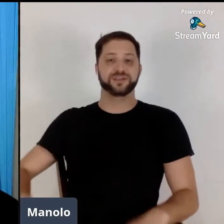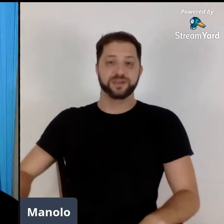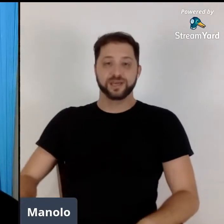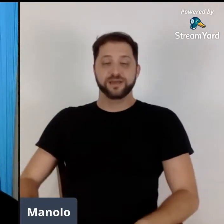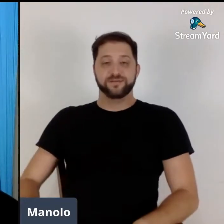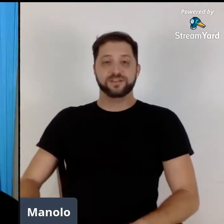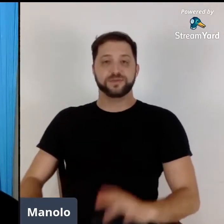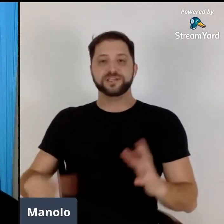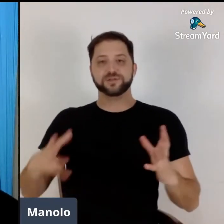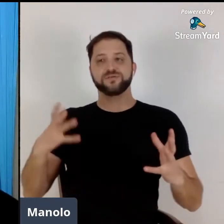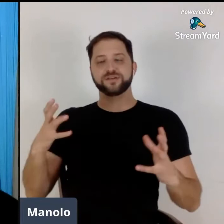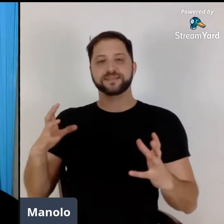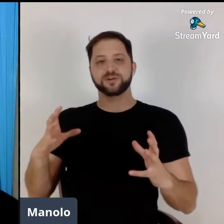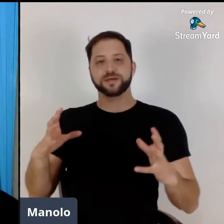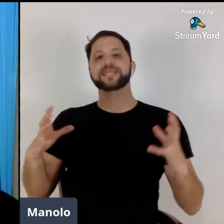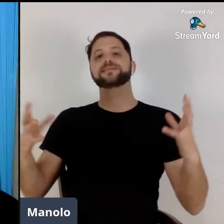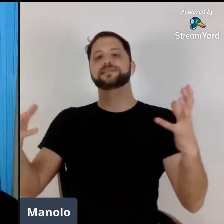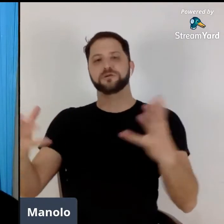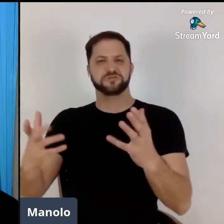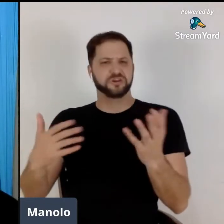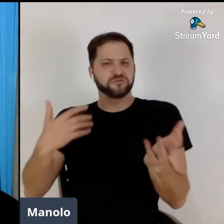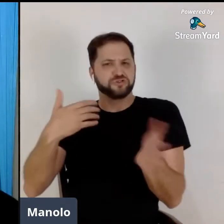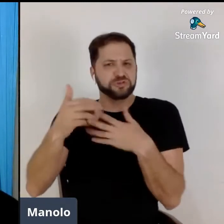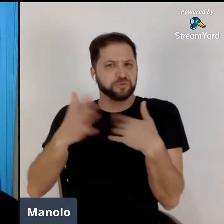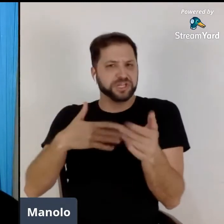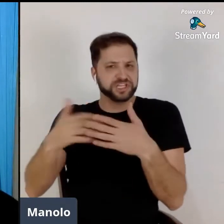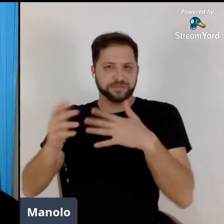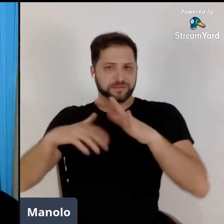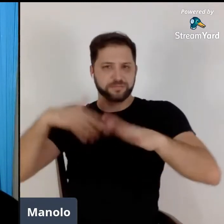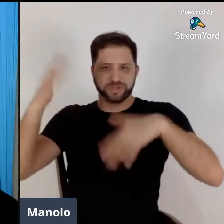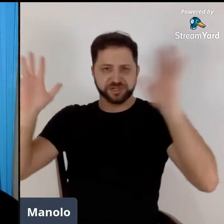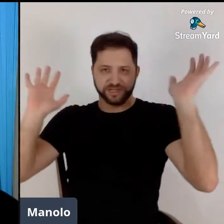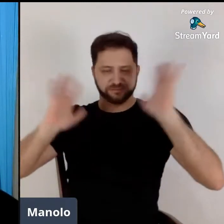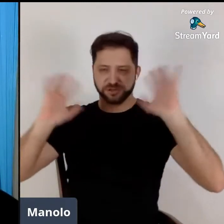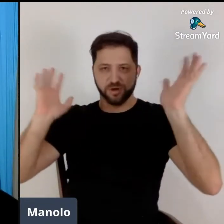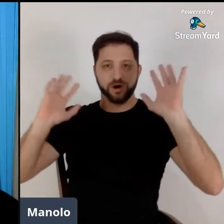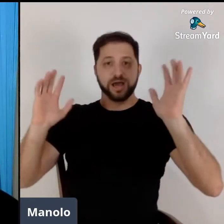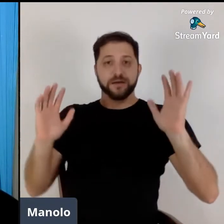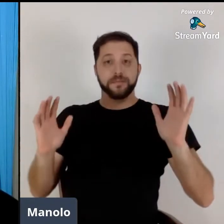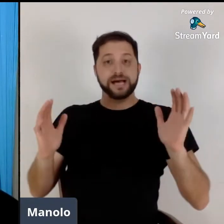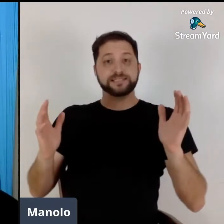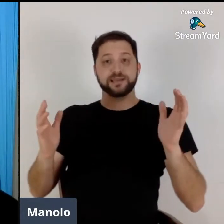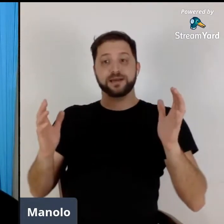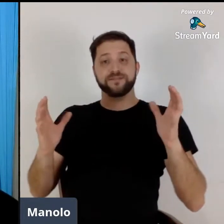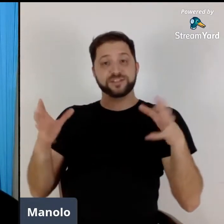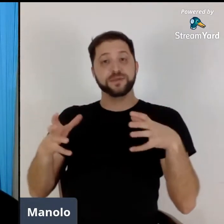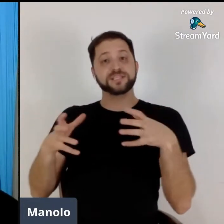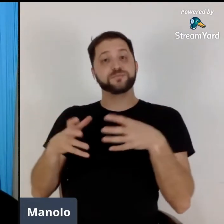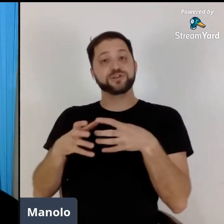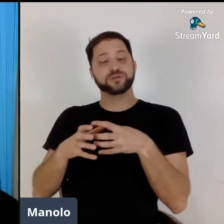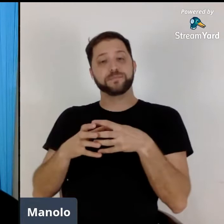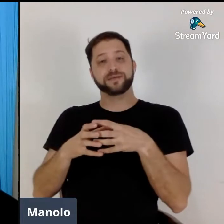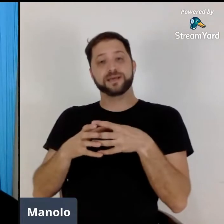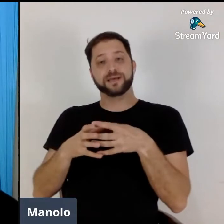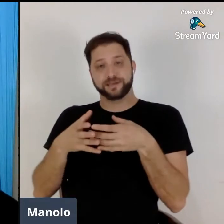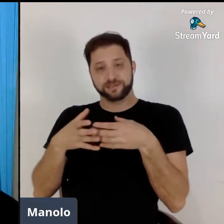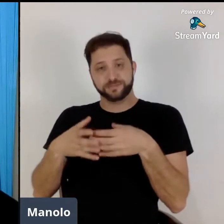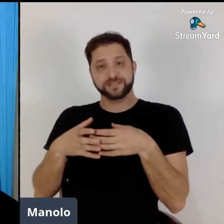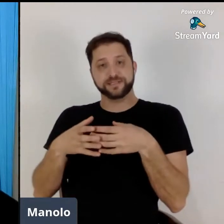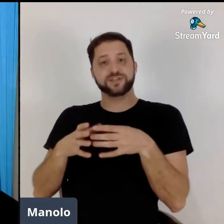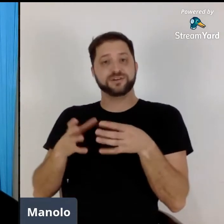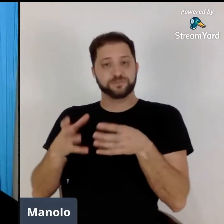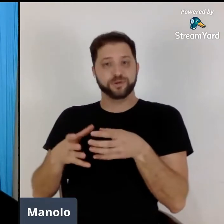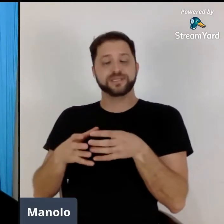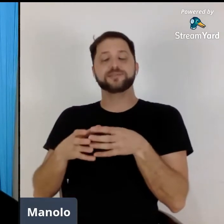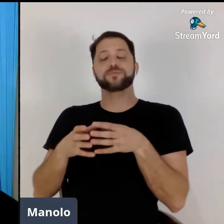para frente ali. Felizmente, esse governo está tendo uma atenção. Eu não sou de política, para mim, política é tudo igual, mas felizmente, esse político,